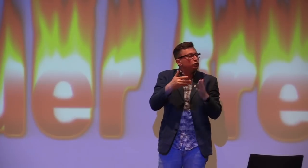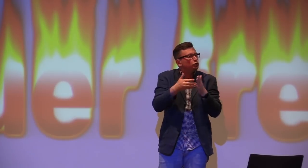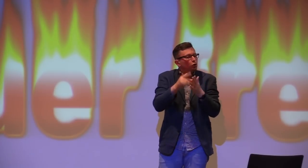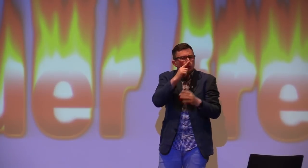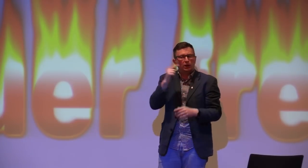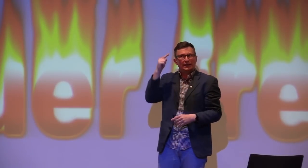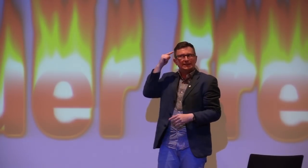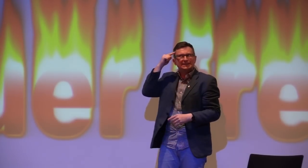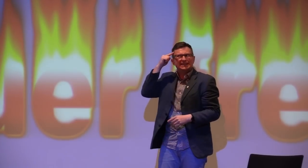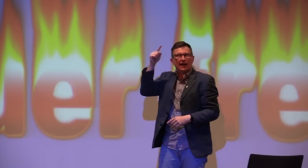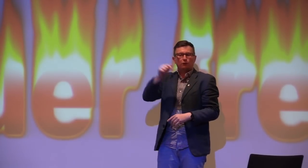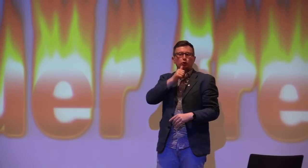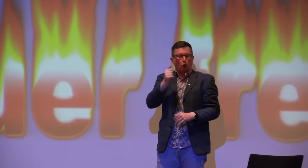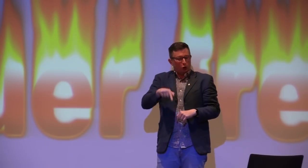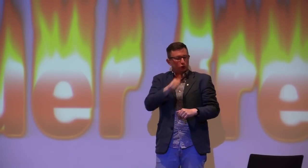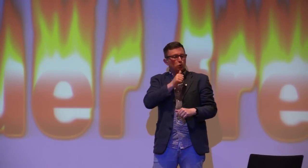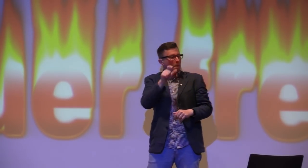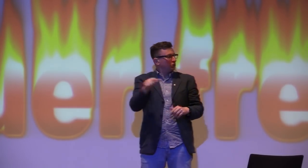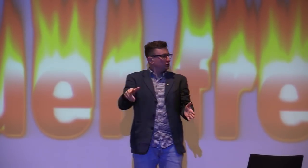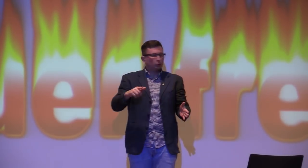Vorlauf. Das ist doch locker machbar.